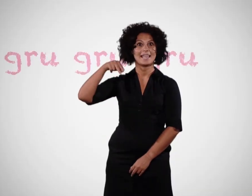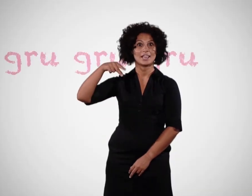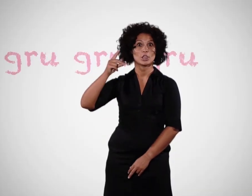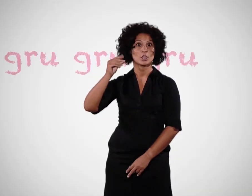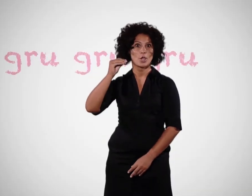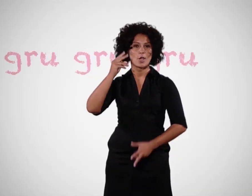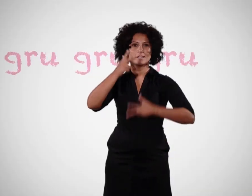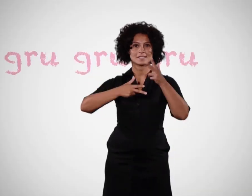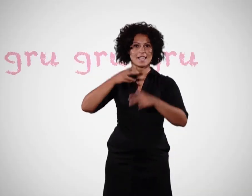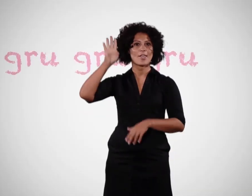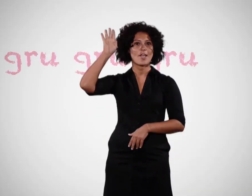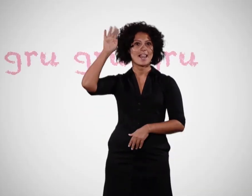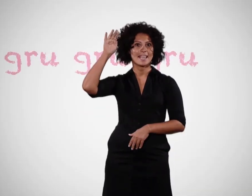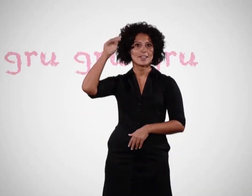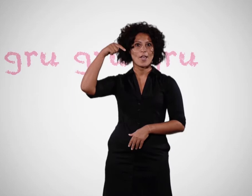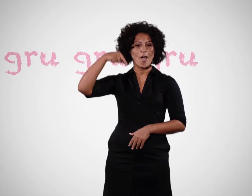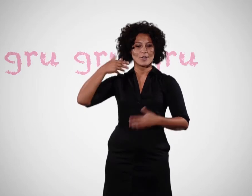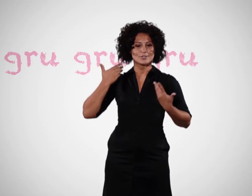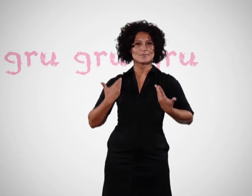Lindo Porcello oggi si fa bello.